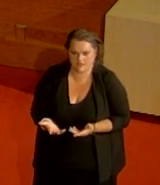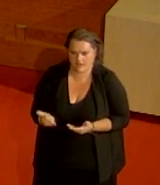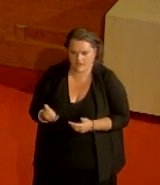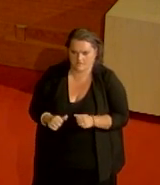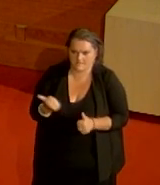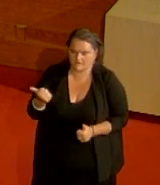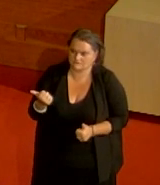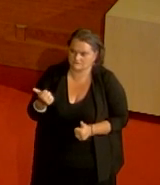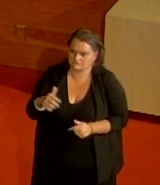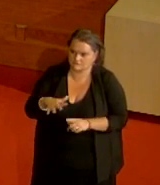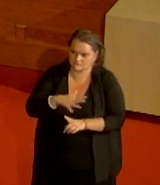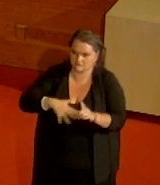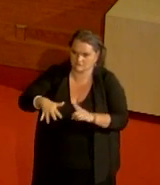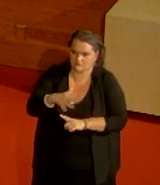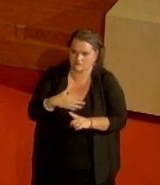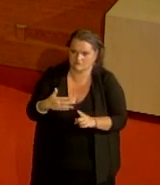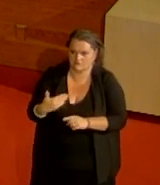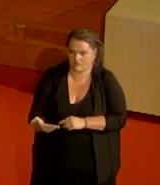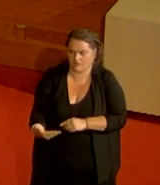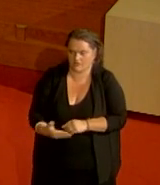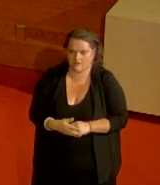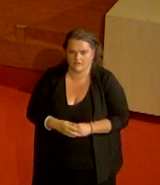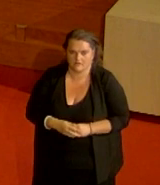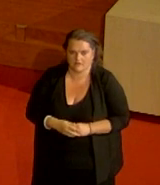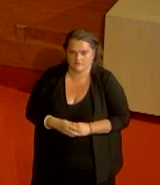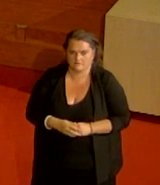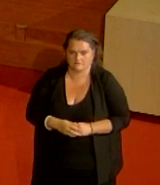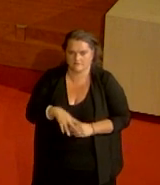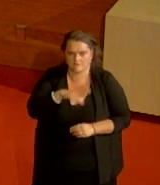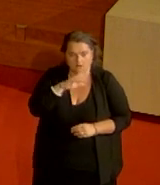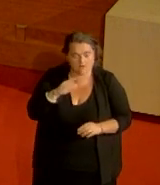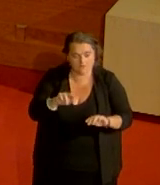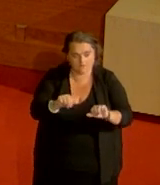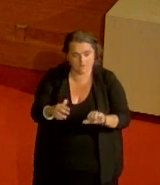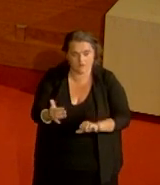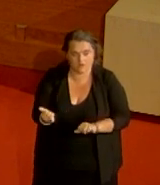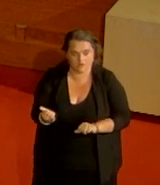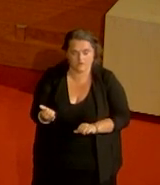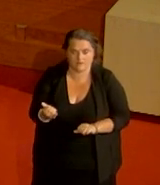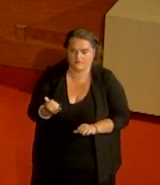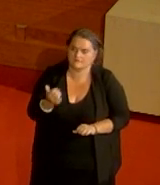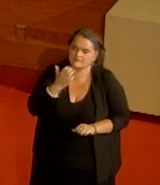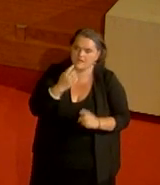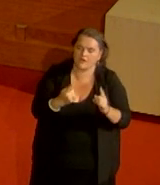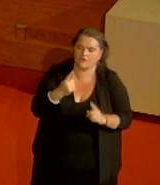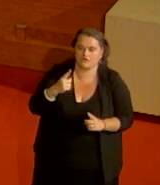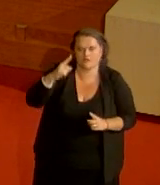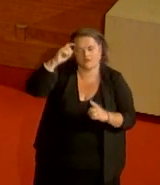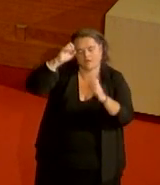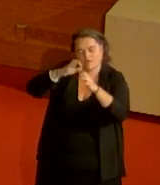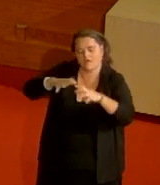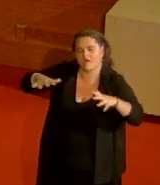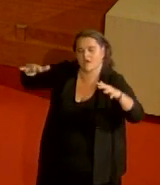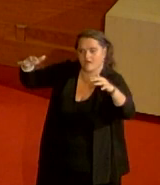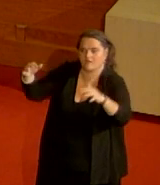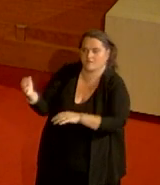precariedad son formas de valor que en quien en quien las realiza eh tienden a primar